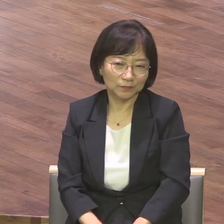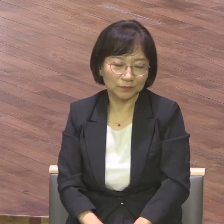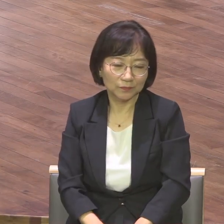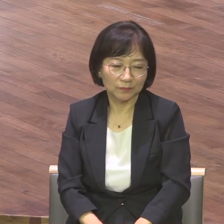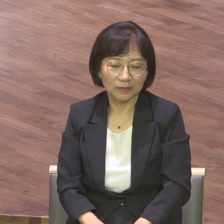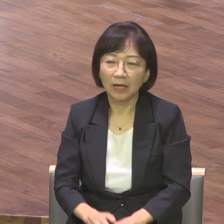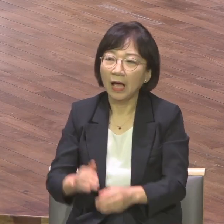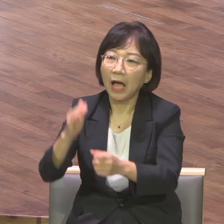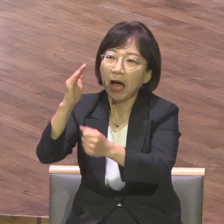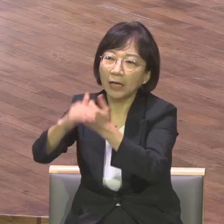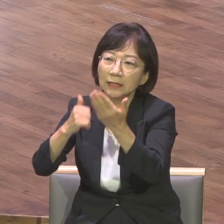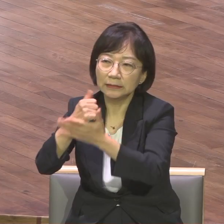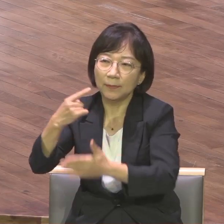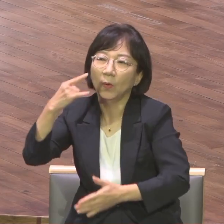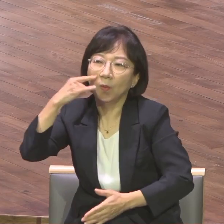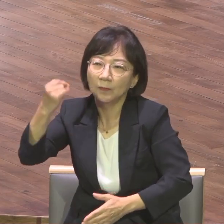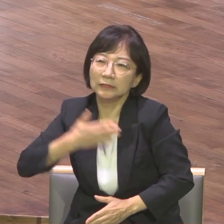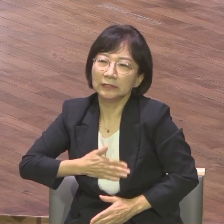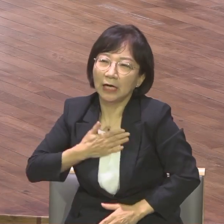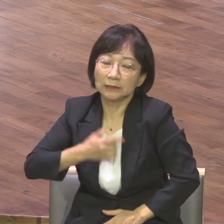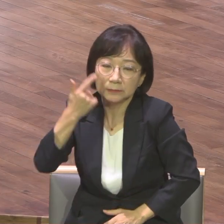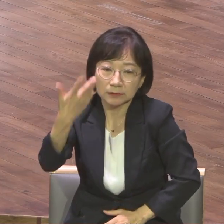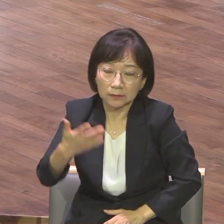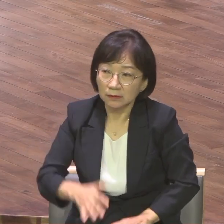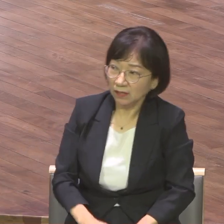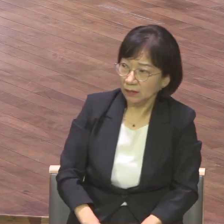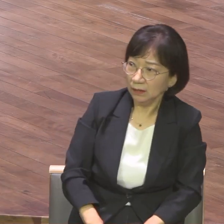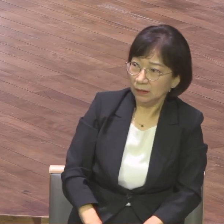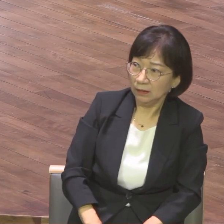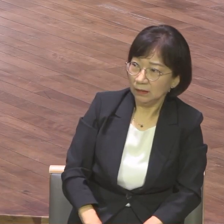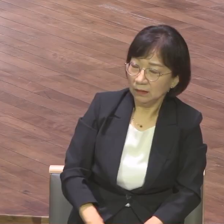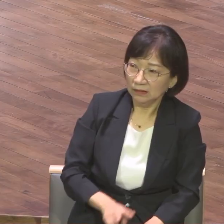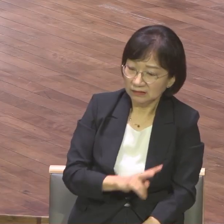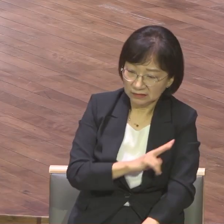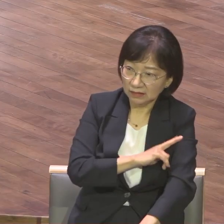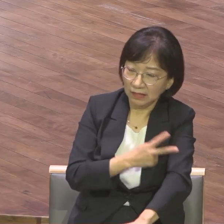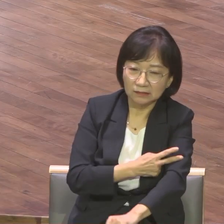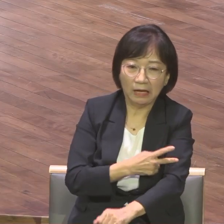하나님의 어머니를 아세요? 그러더래. 깜짝 놀래가 요 이다이구나 도망 나왔대.